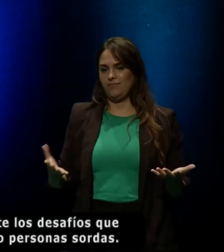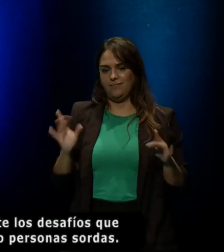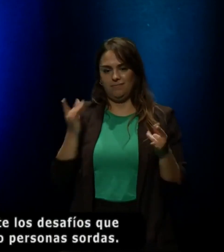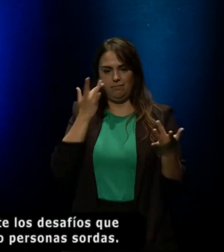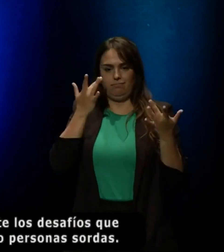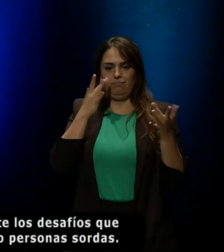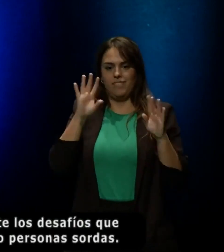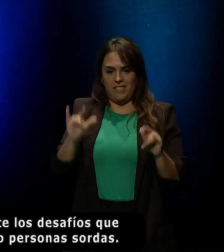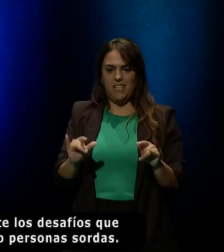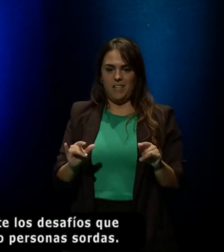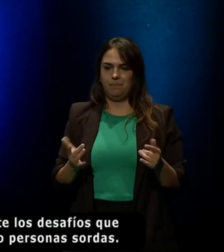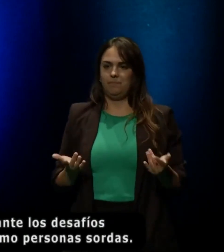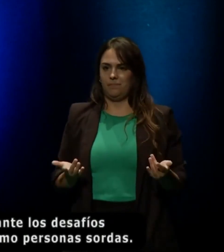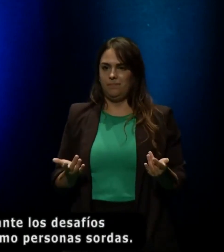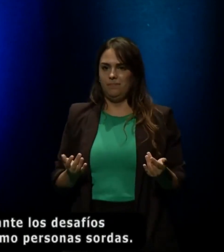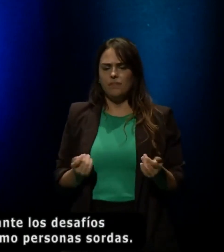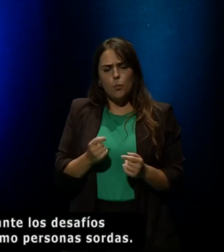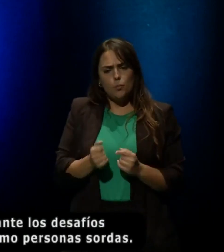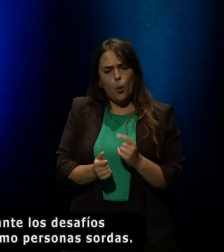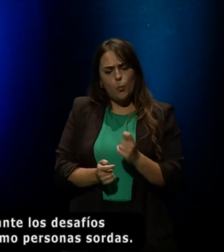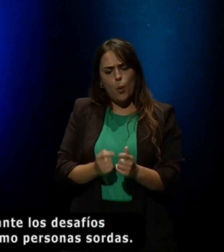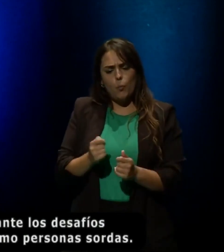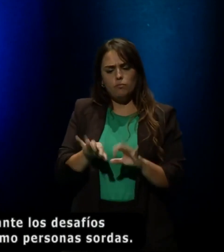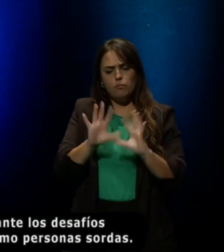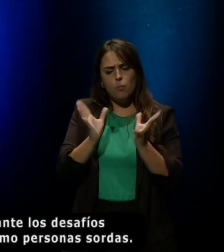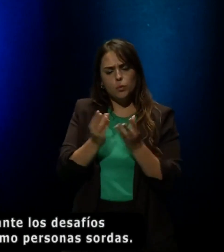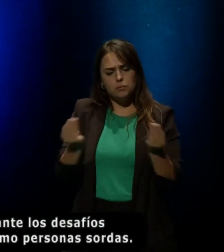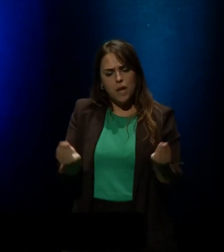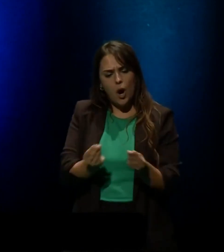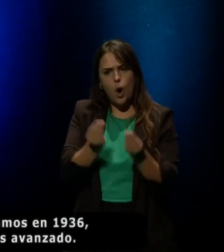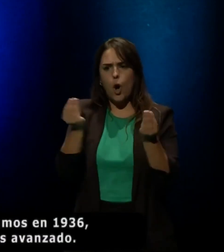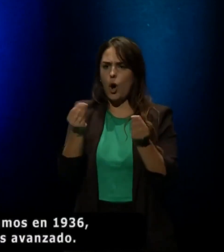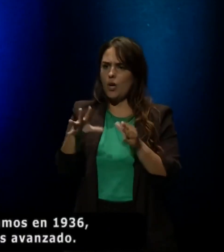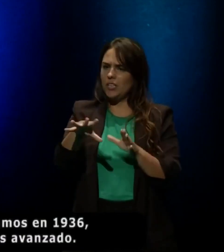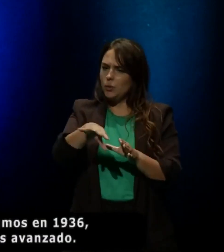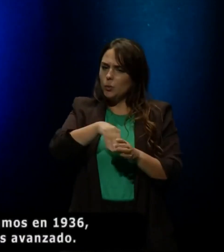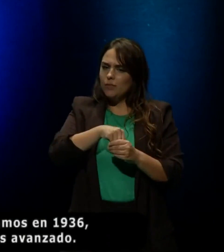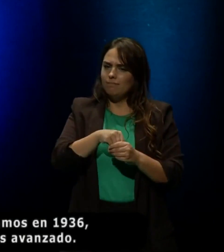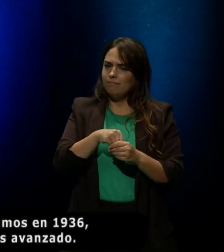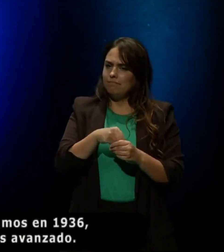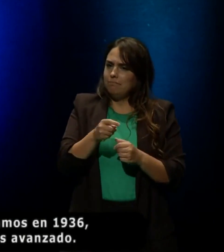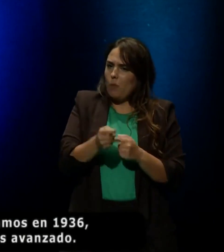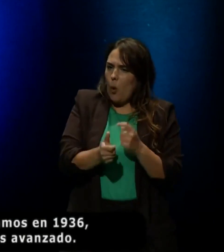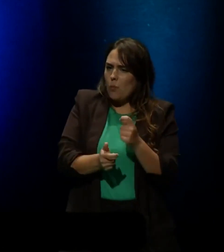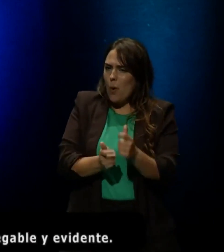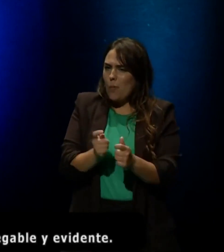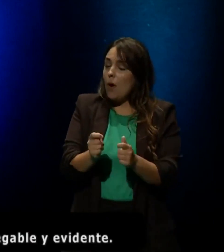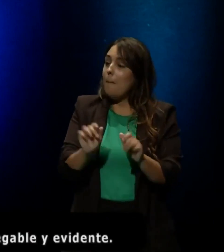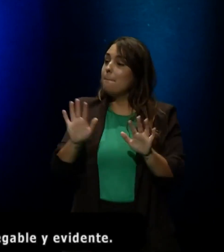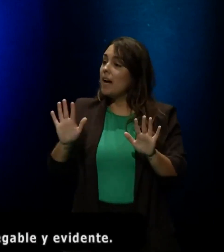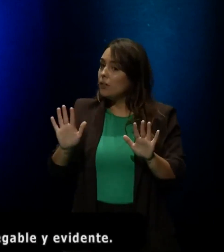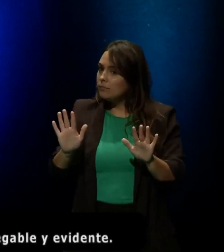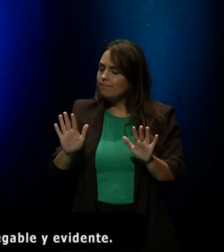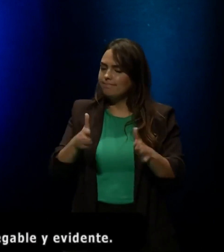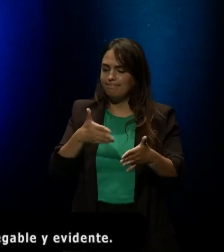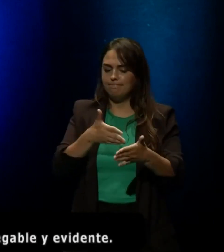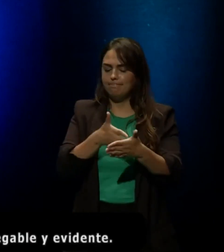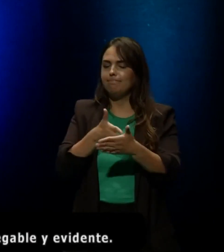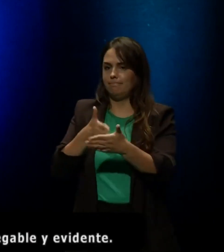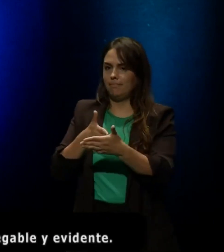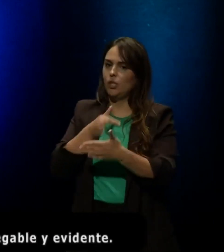evidente. Hemos ido construyendo un mundo más amable, más inclusivo, pero aún persisten